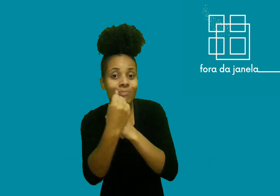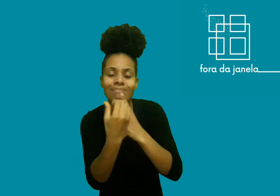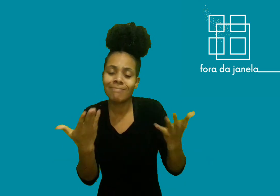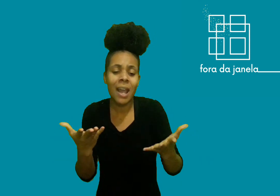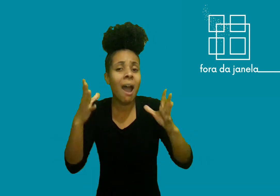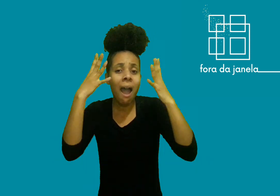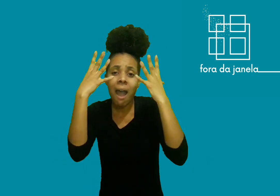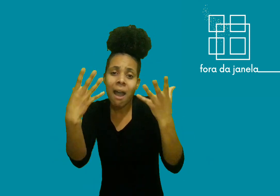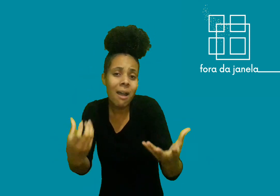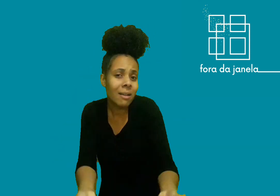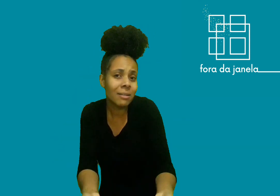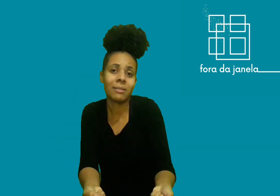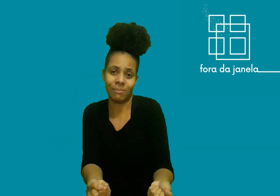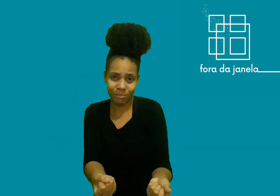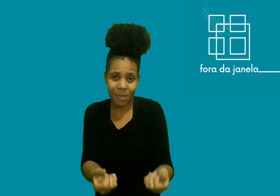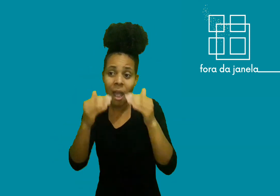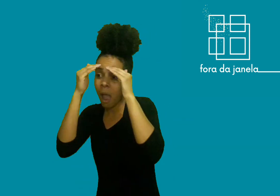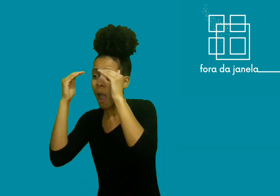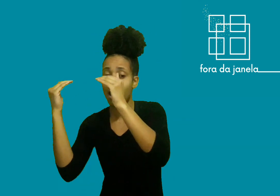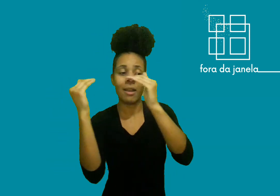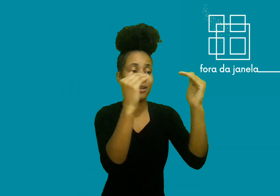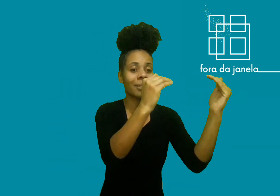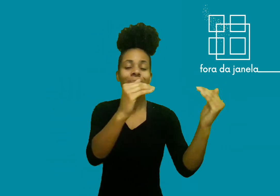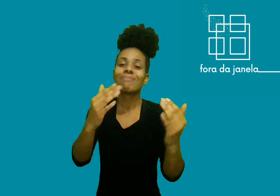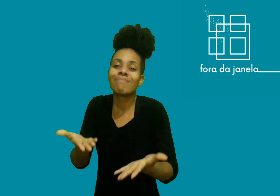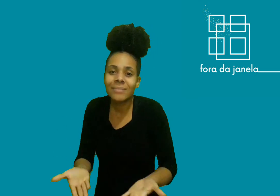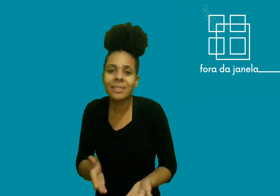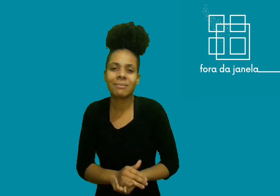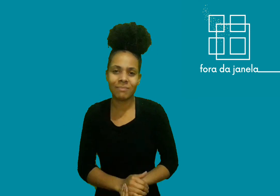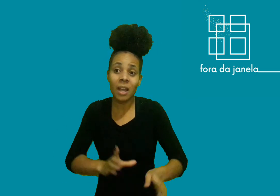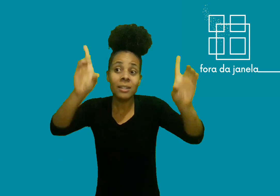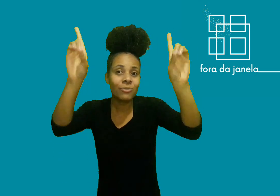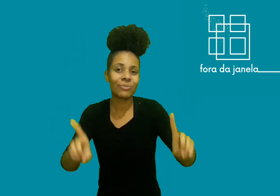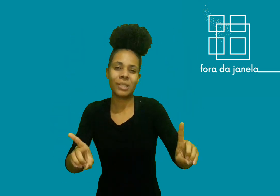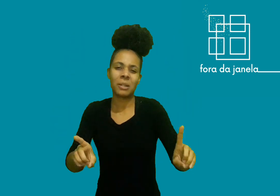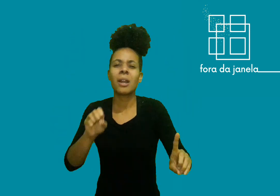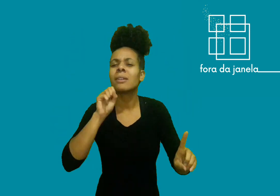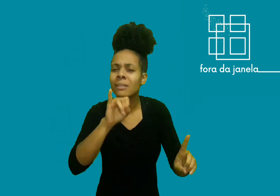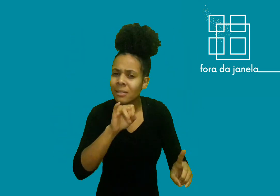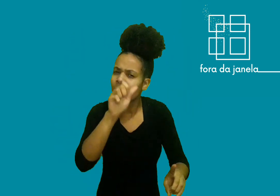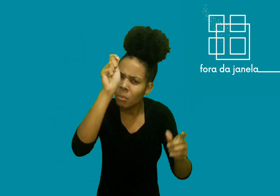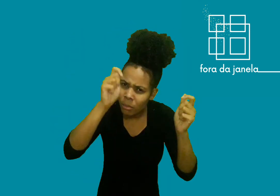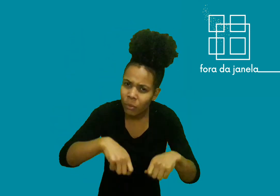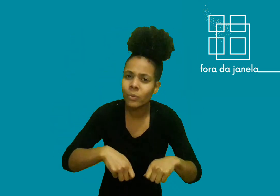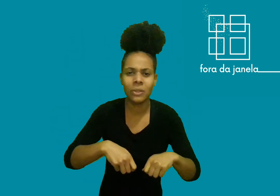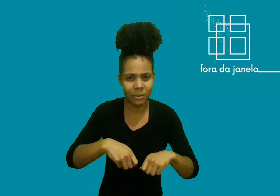aí, aceitar, saber minimamente respeitar o direito do outro e, se possível, também erguer